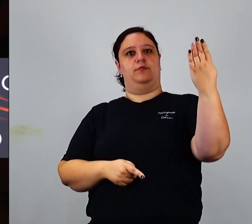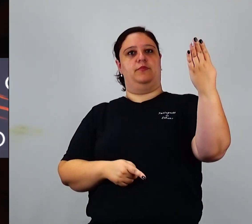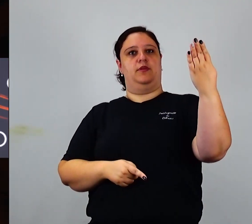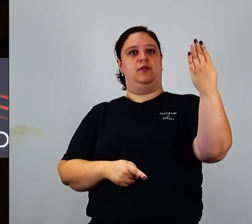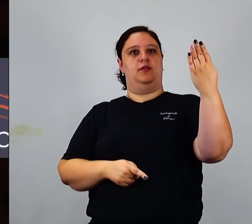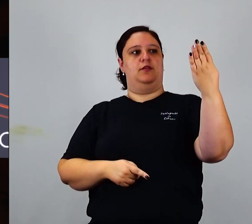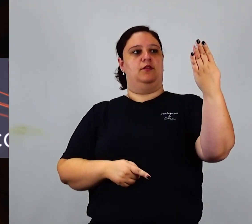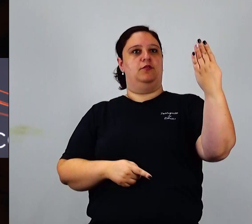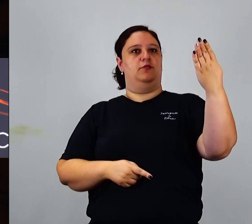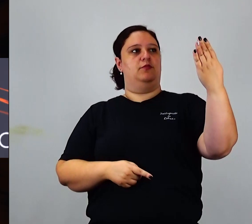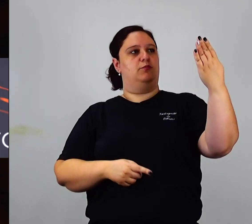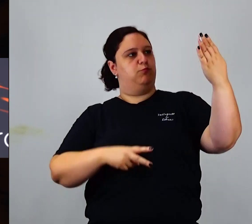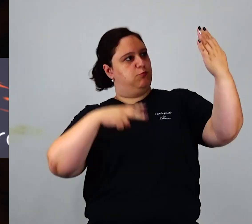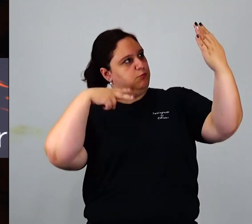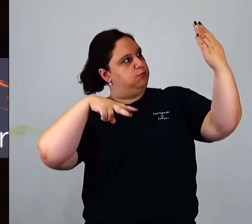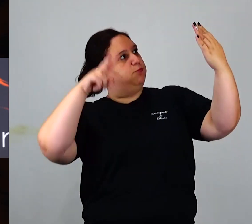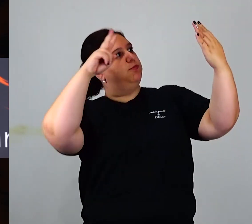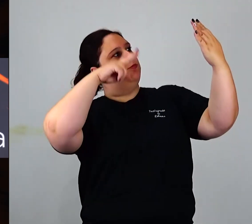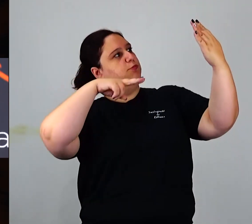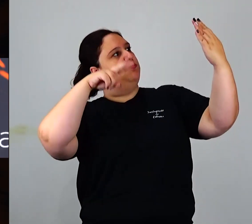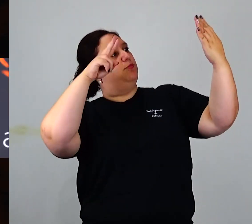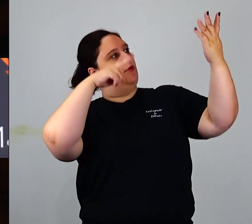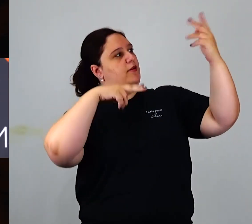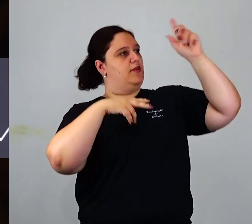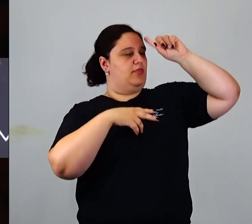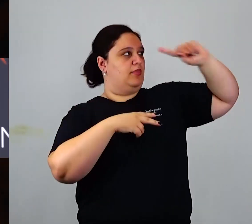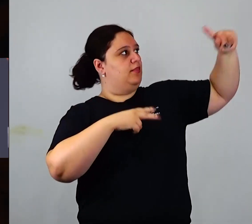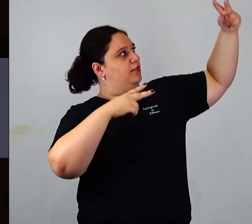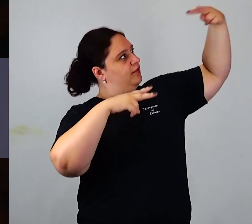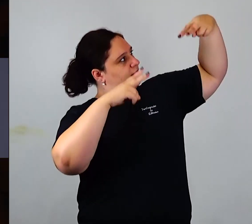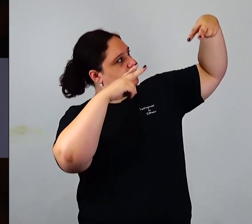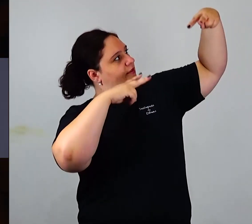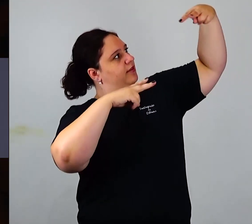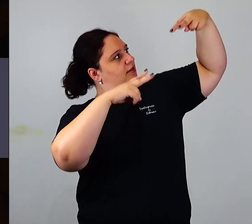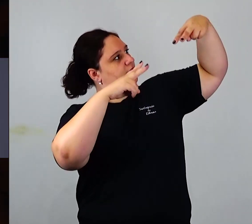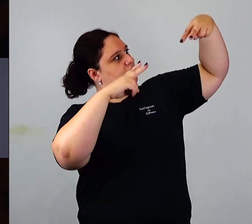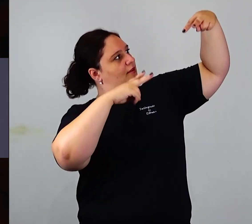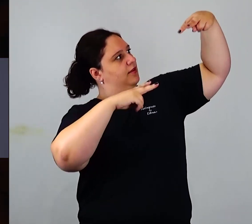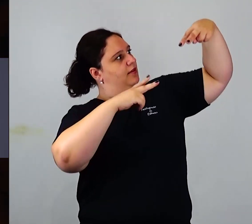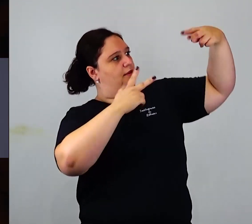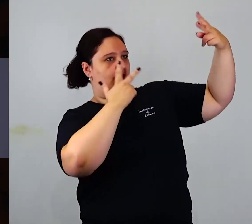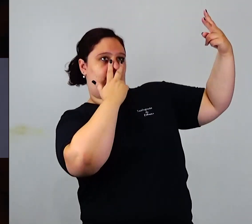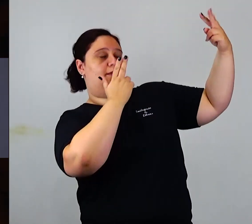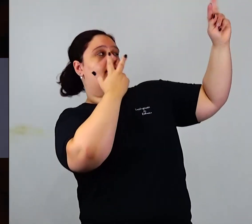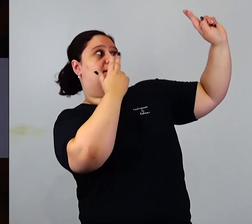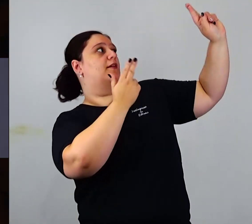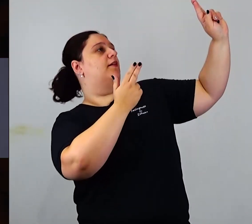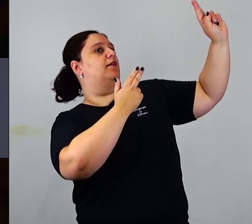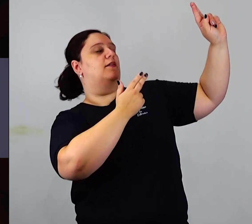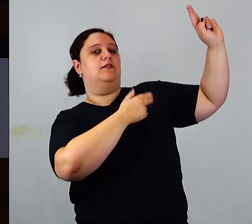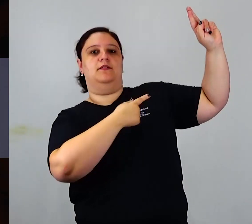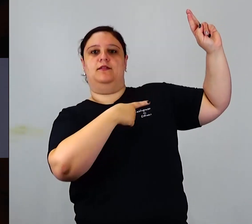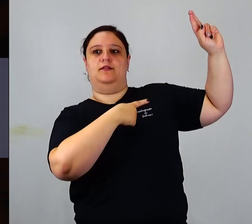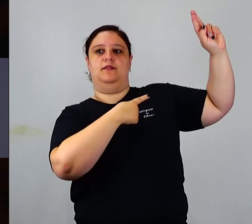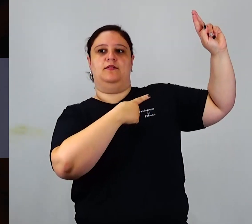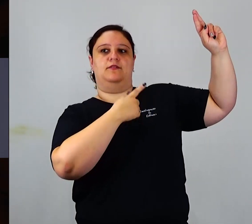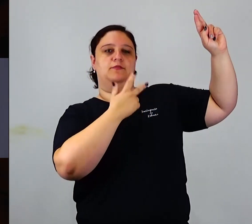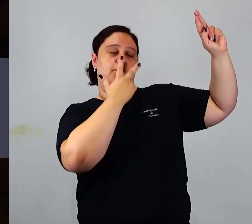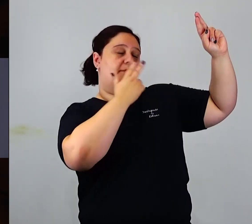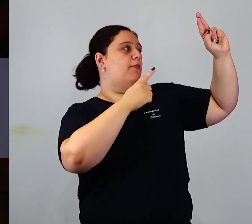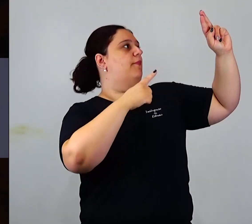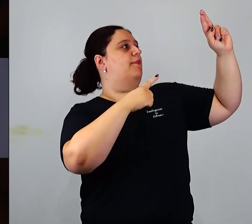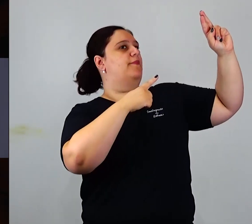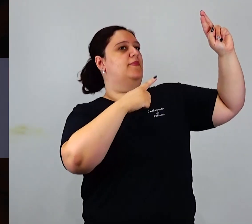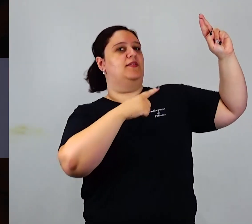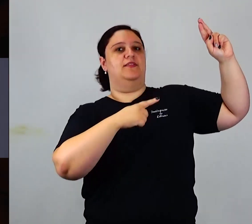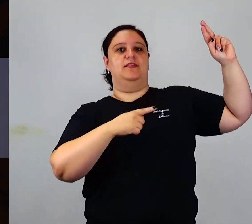Quanto mais nós contemplamos o Senhor, quanto mais nós vemos o Senhor, mais parecidos com Ele nós nos tornamos. E hoje de manhã